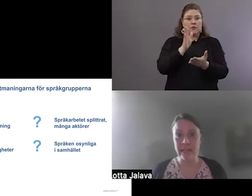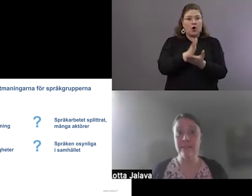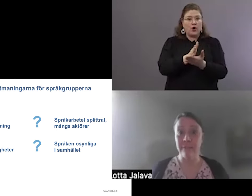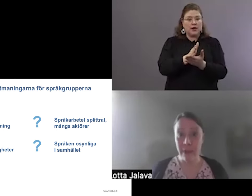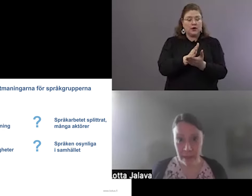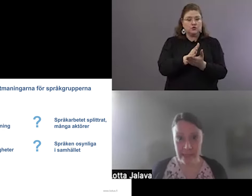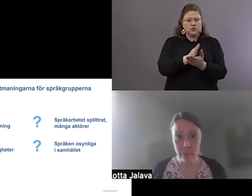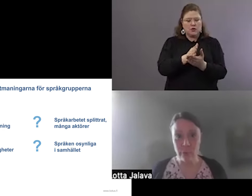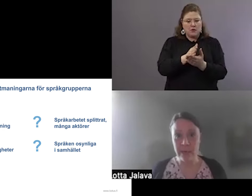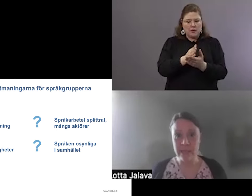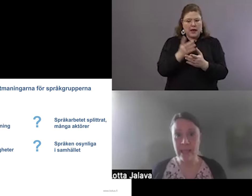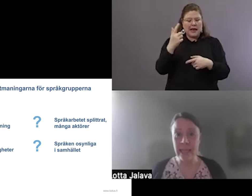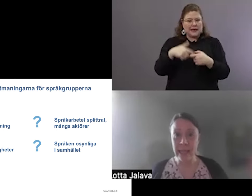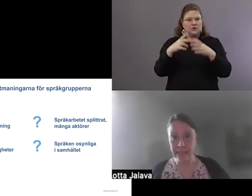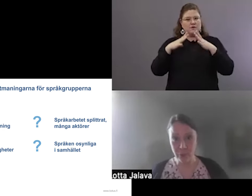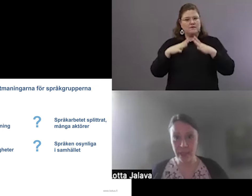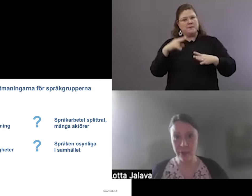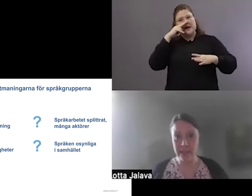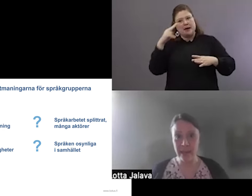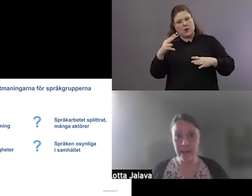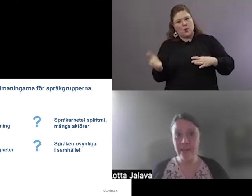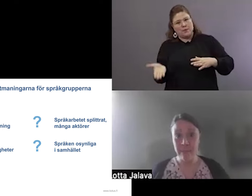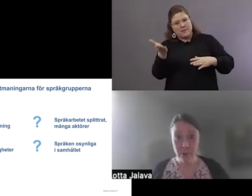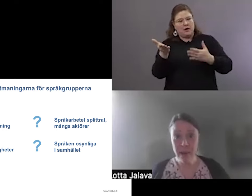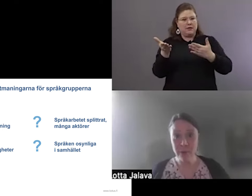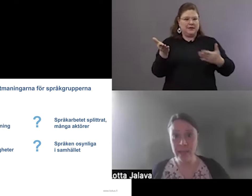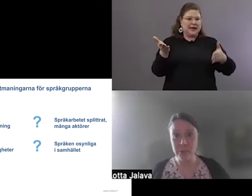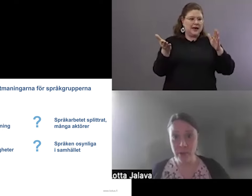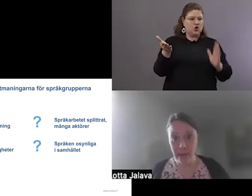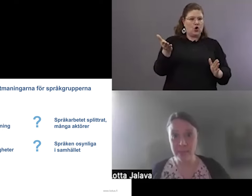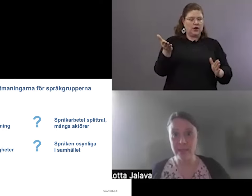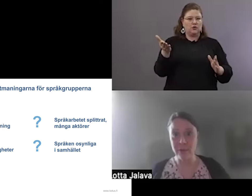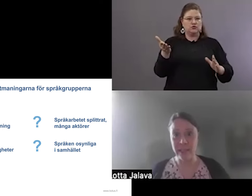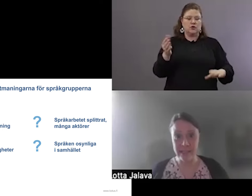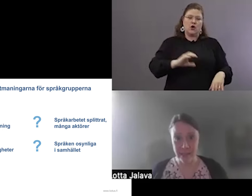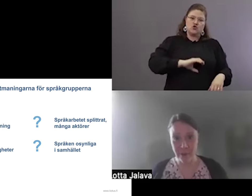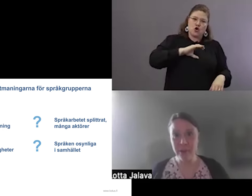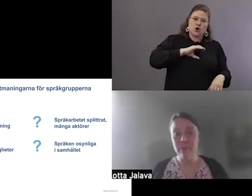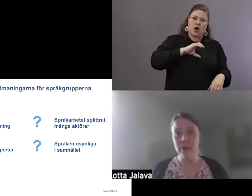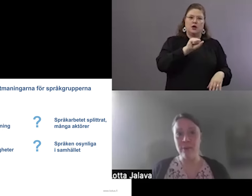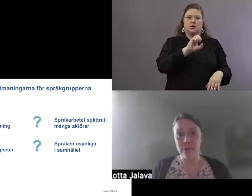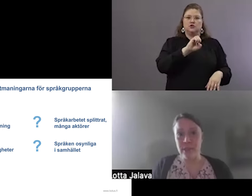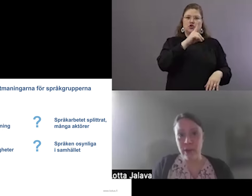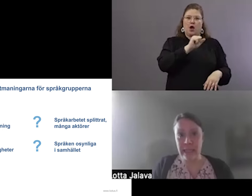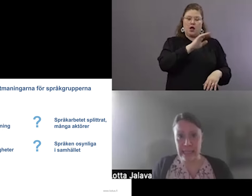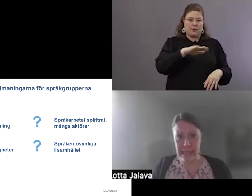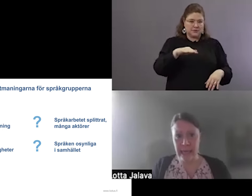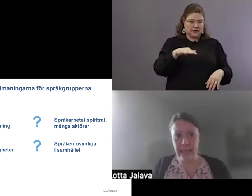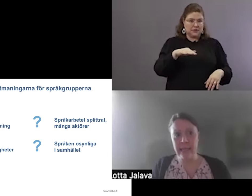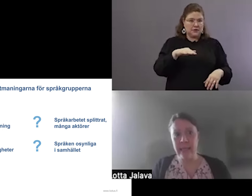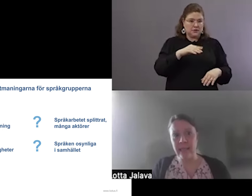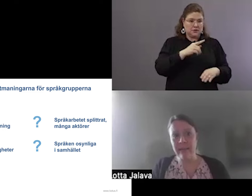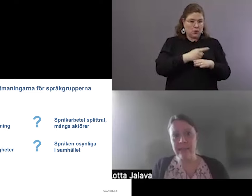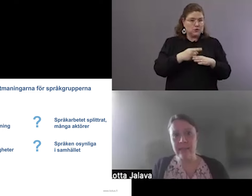usein sieltä vammaisnäkökulmasta ja kielelliset oikeudet ja nimenomaan koda- ja sodalapset, jotka tässäkin on puheenvuoroissa olleet